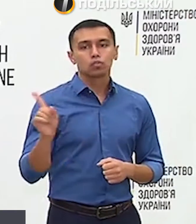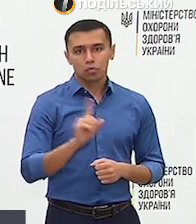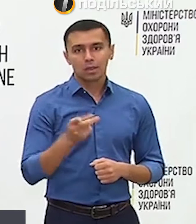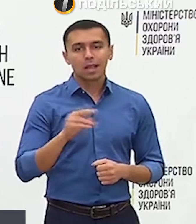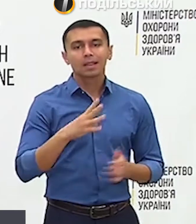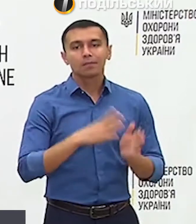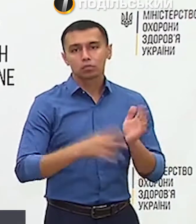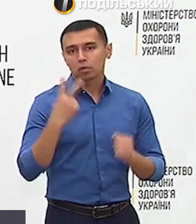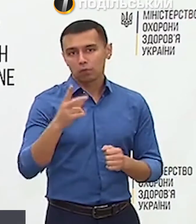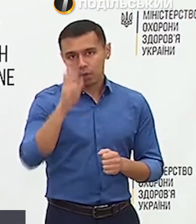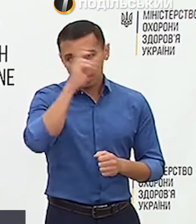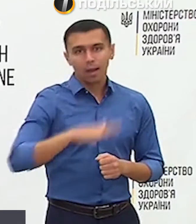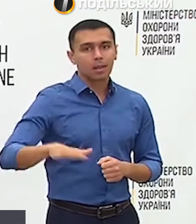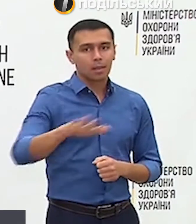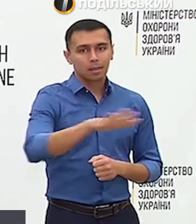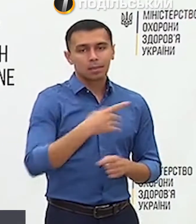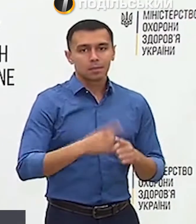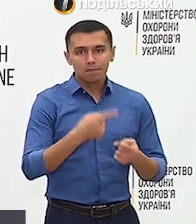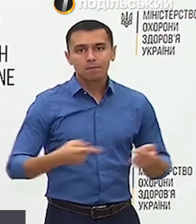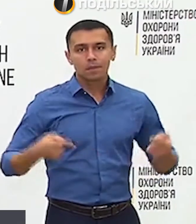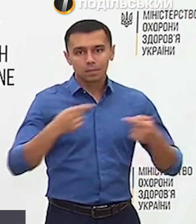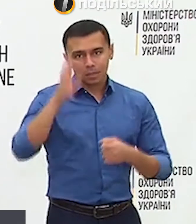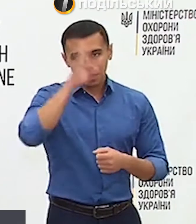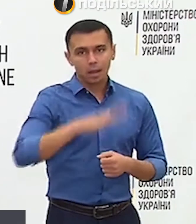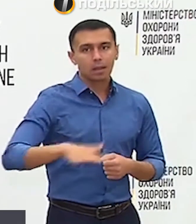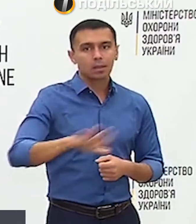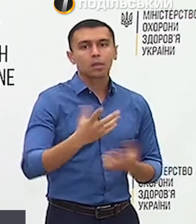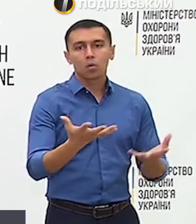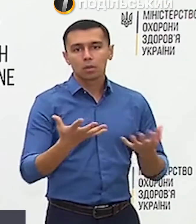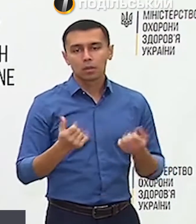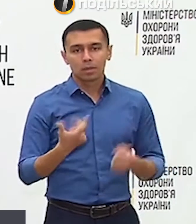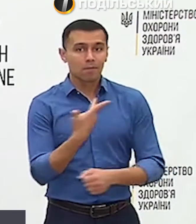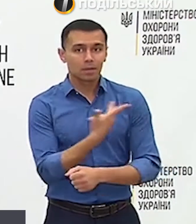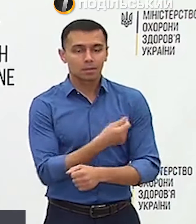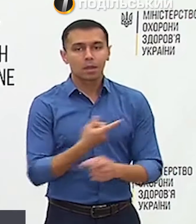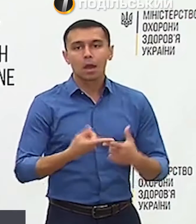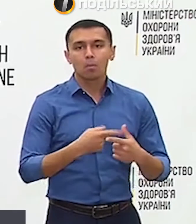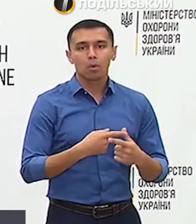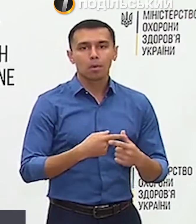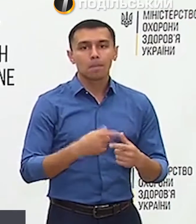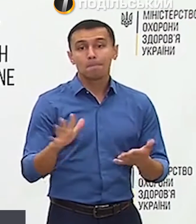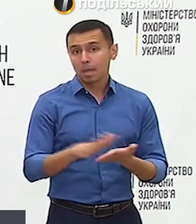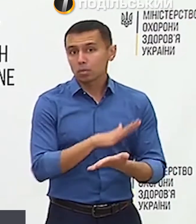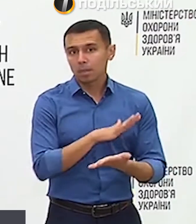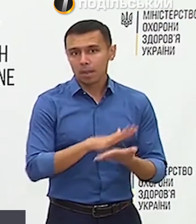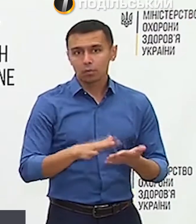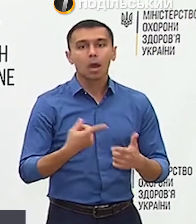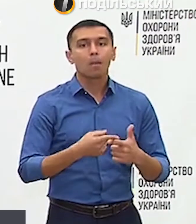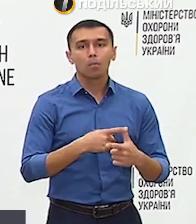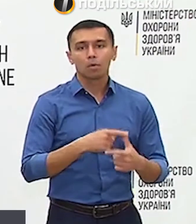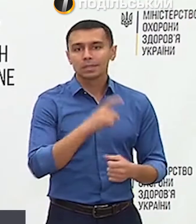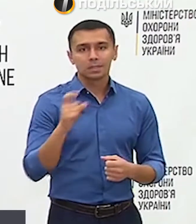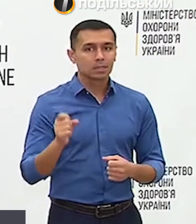для 92 країн, це визначені країни, які отримують вакцину або безоплатно, або